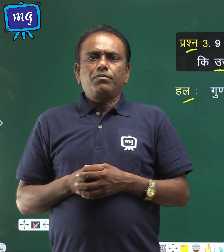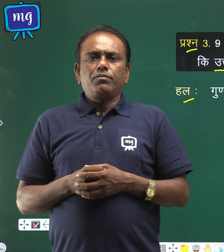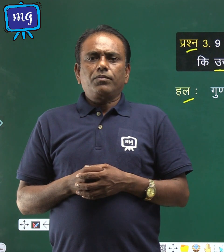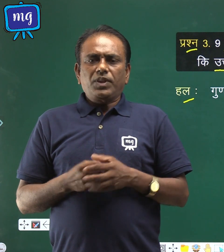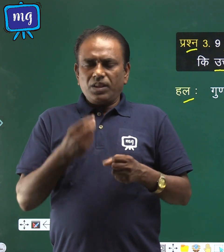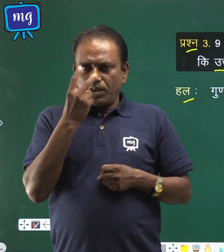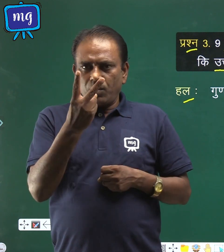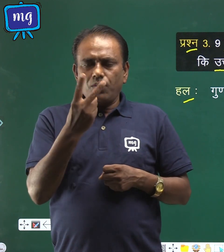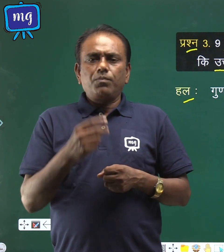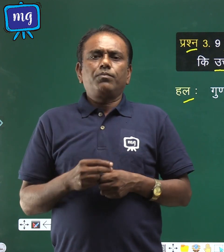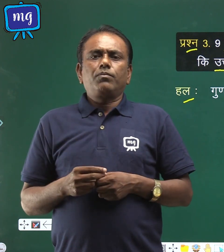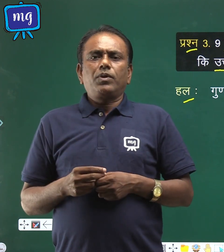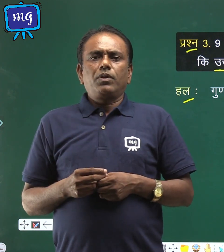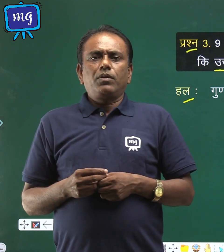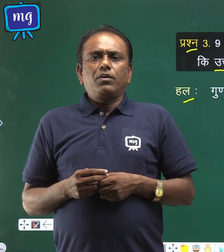देखो,